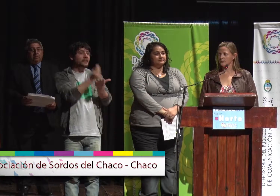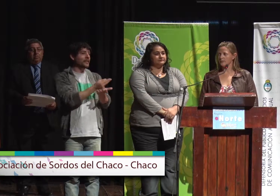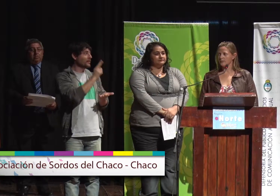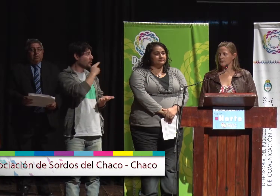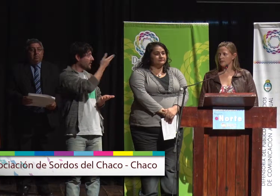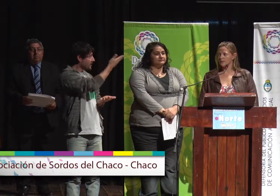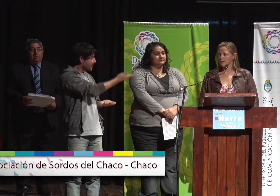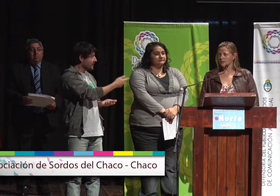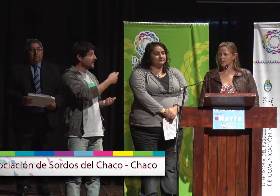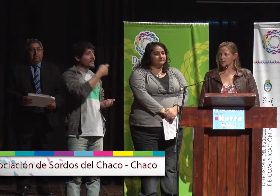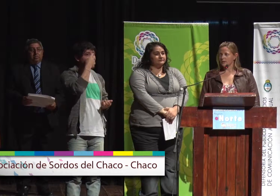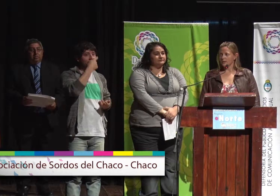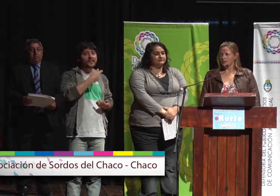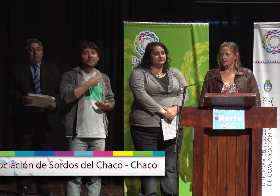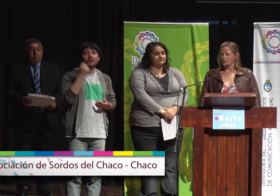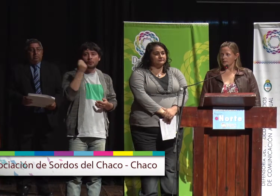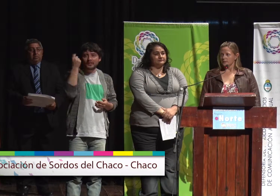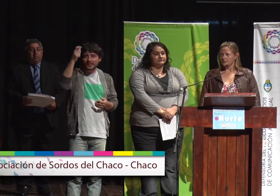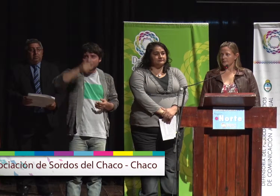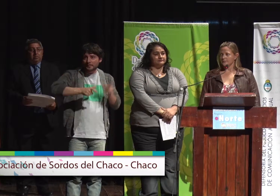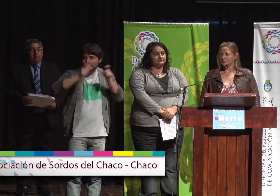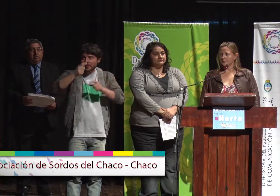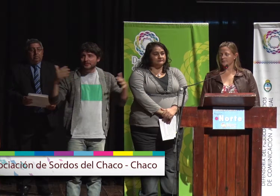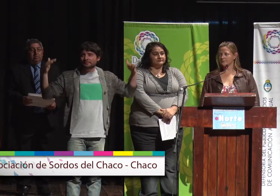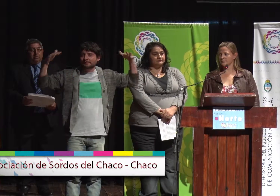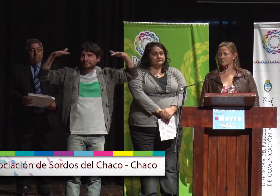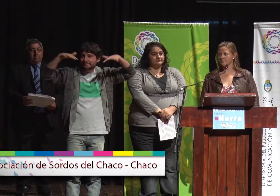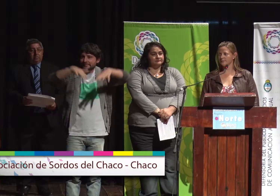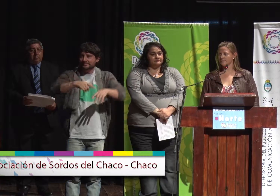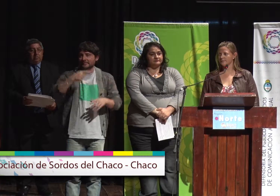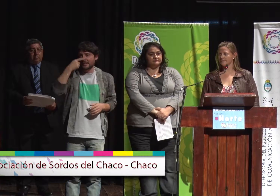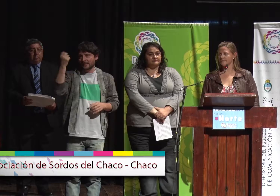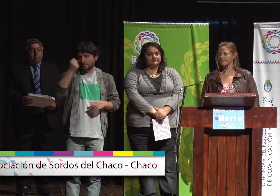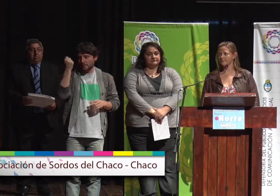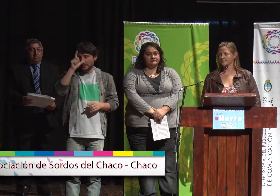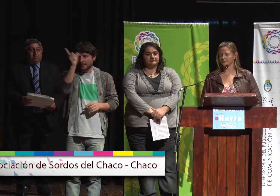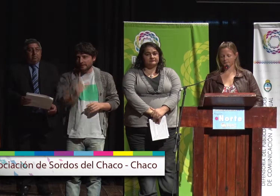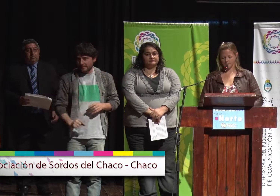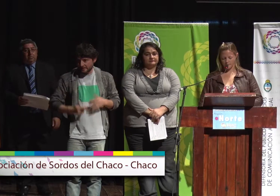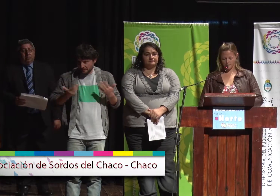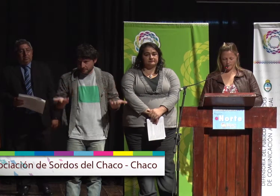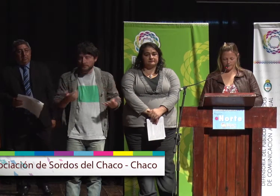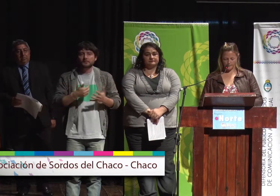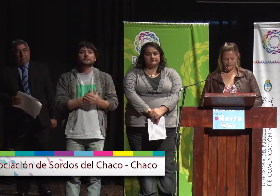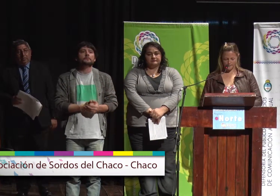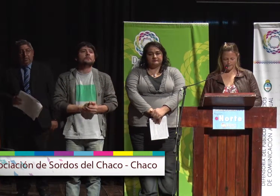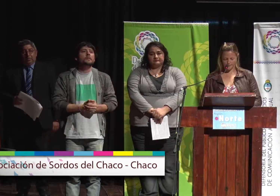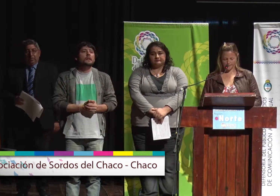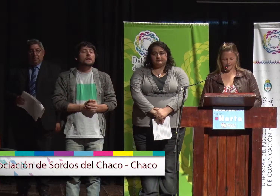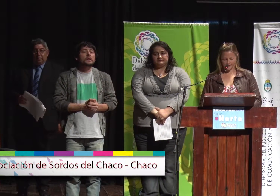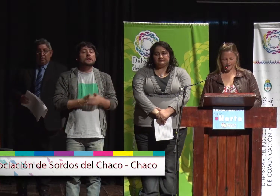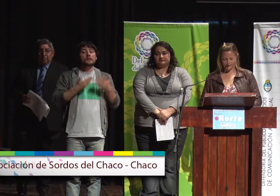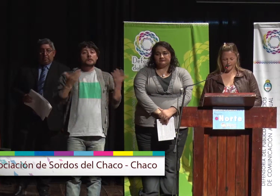muy bienvenidos. Gracias a los representantes de la Defensoría. Es muy importante que todos estemos acá. Es muy interesante que suceda en toda la